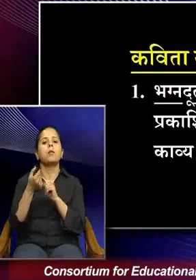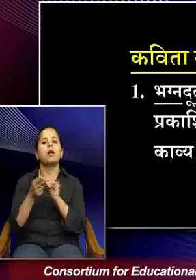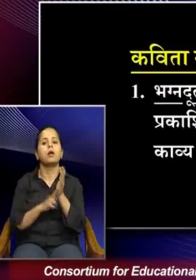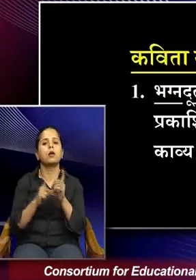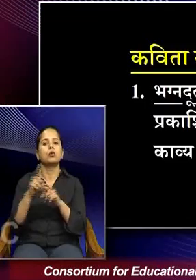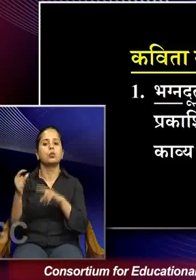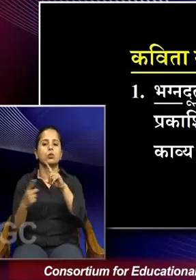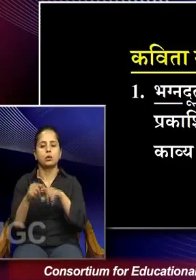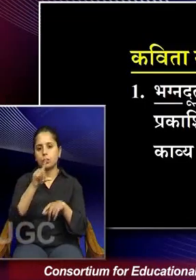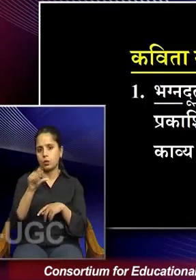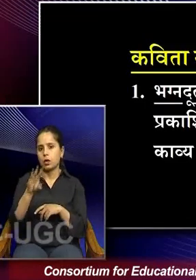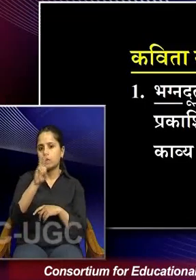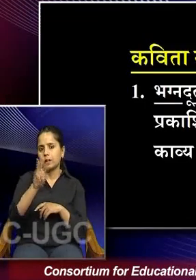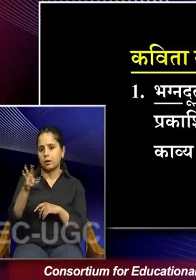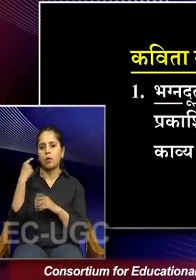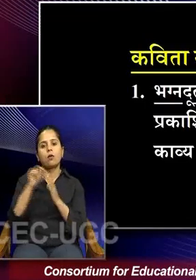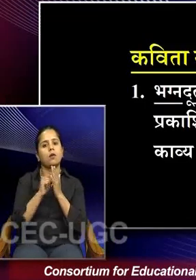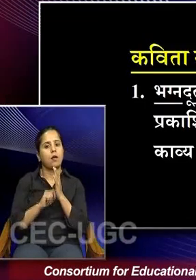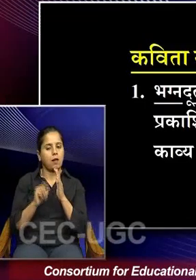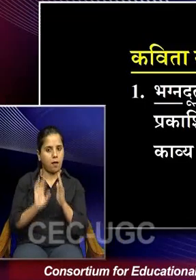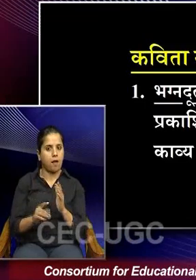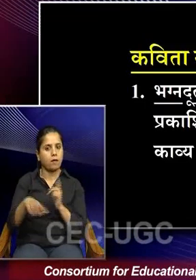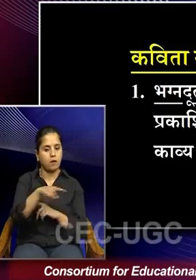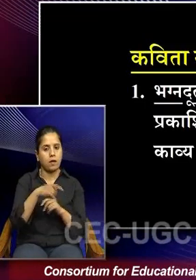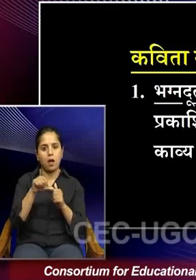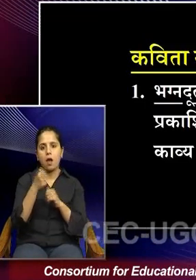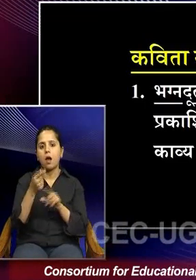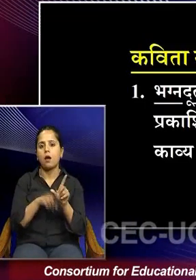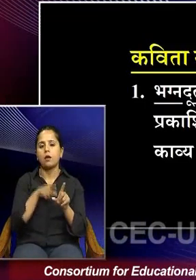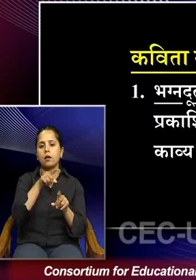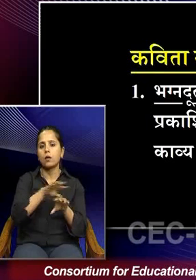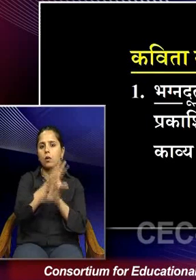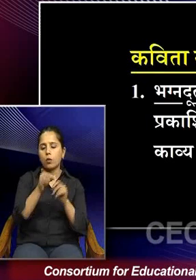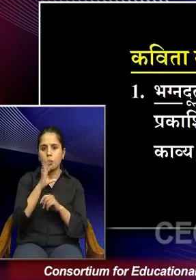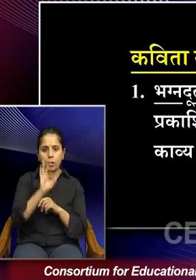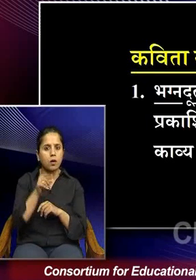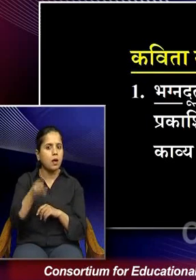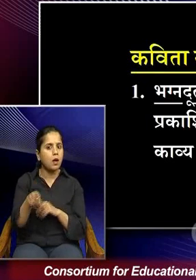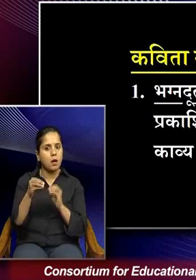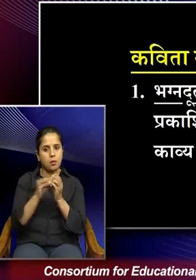1933 में लिखी गई रचनाएं आगे का प्रथम काव्या संग्रह